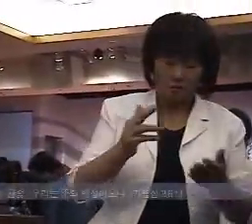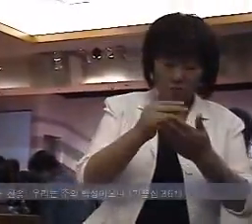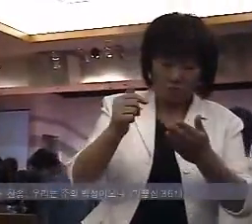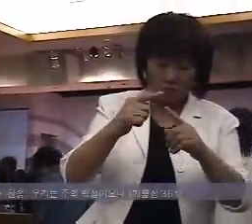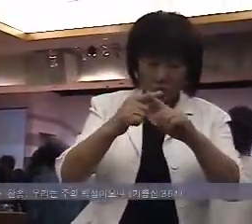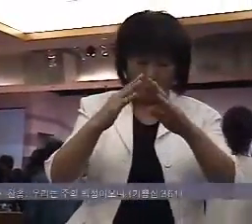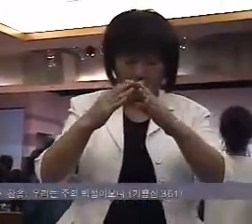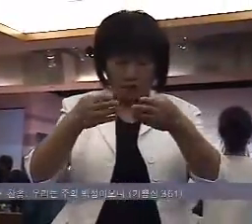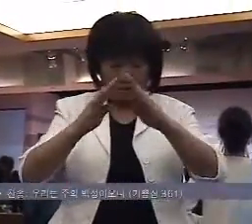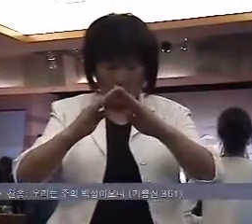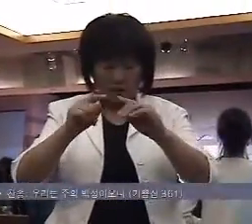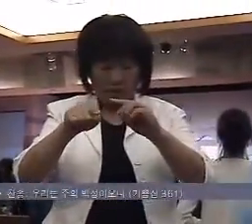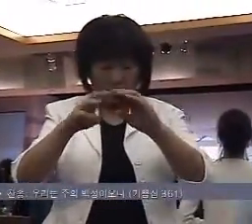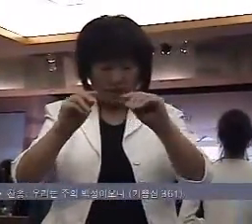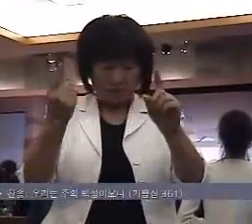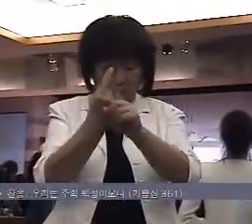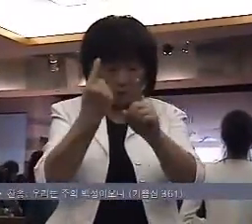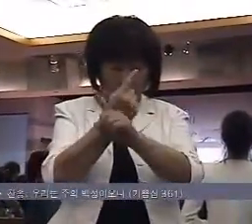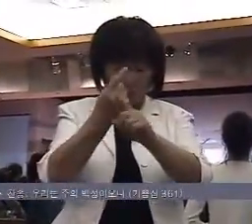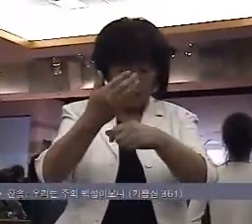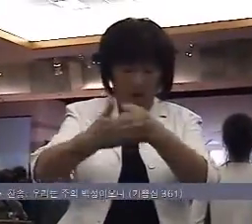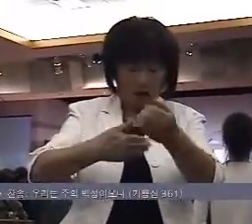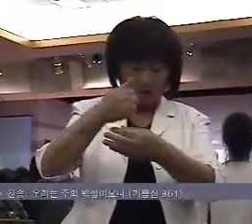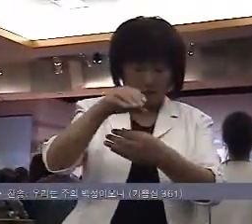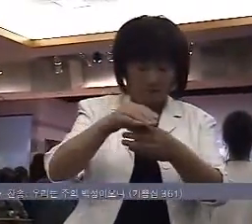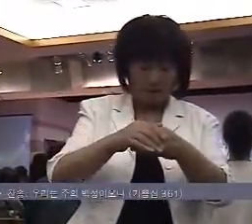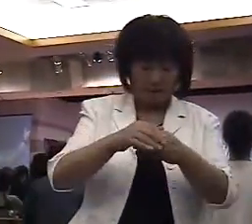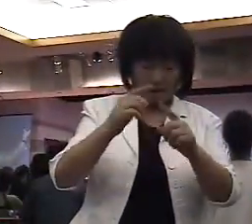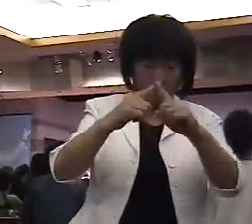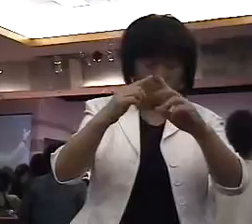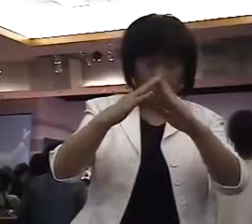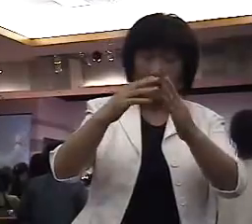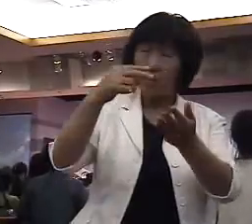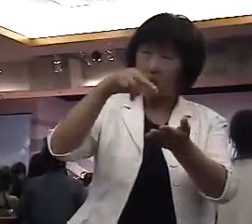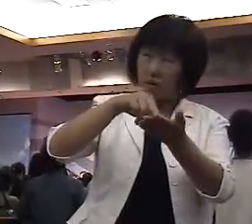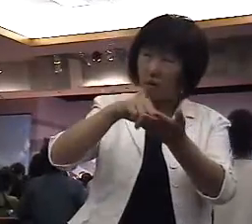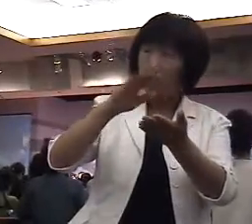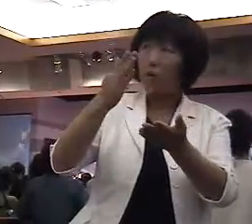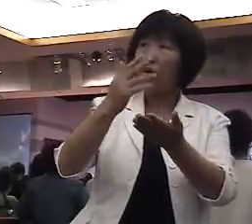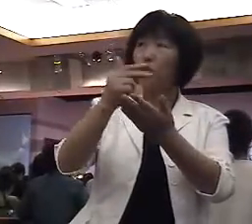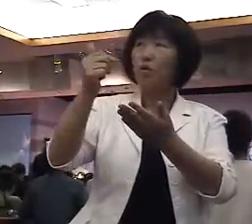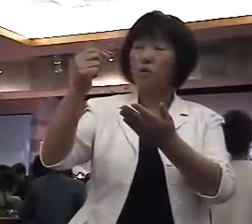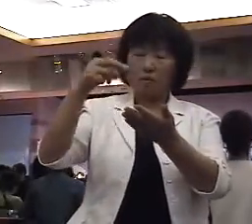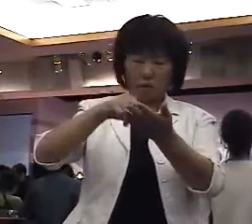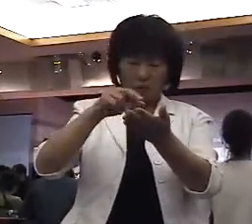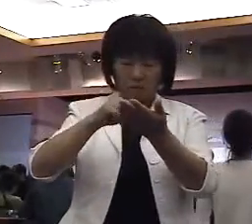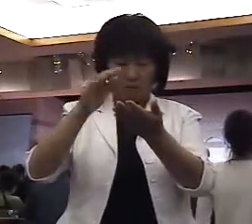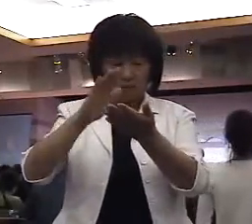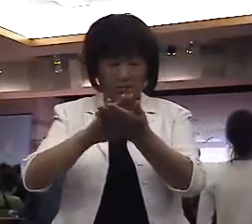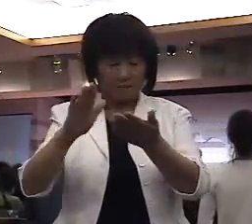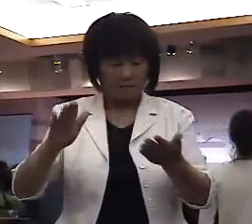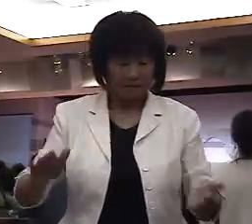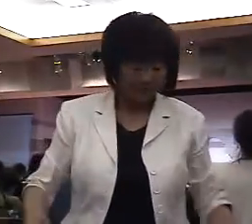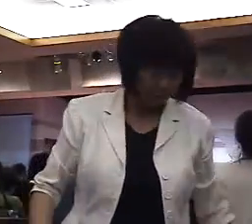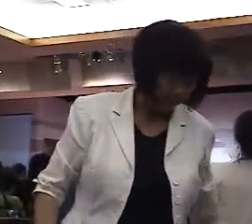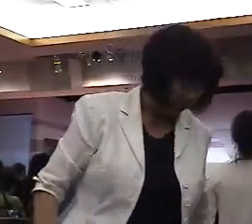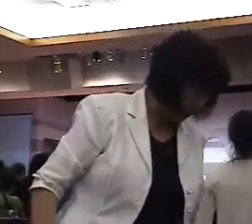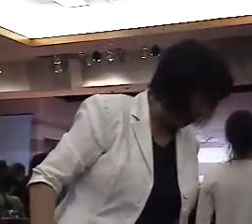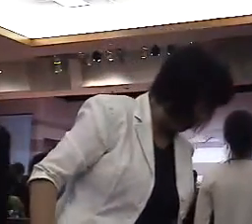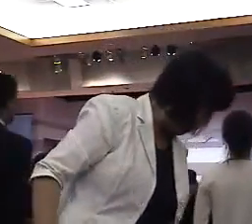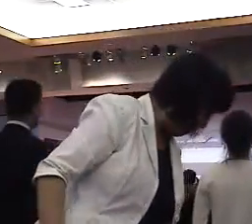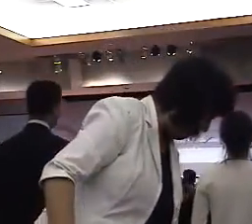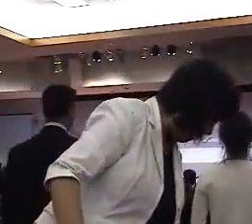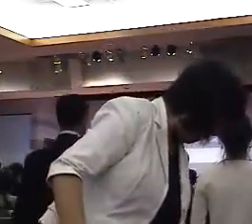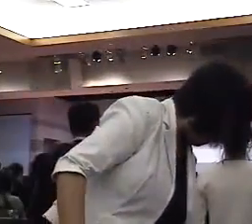주님 이 땅을 고쳐주실 하나님 앞에 우리가 교회로서 서겠습니다. 주님 서겠습니다. 우리 고백하는 마음으로 찬양드립니다.